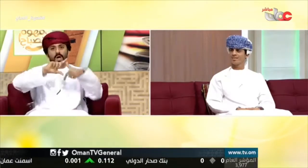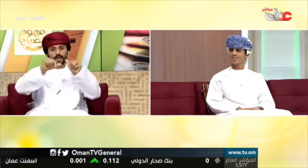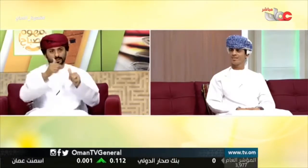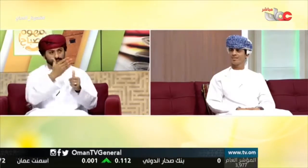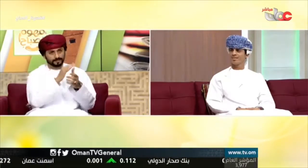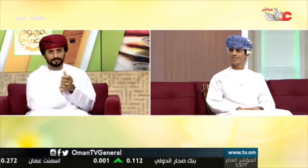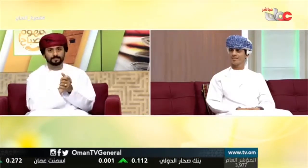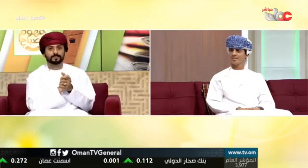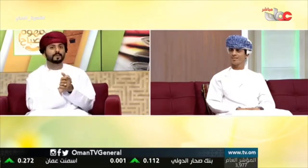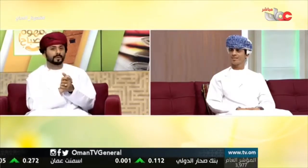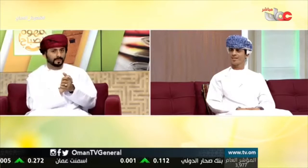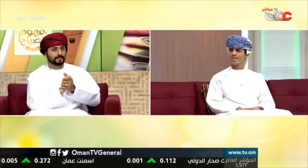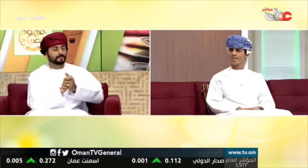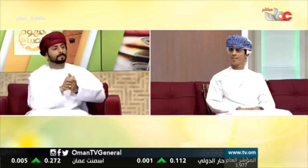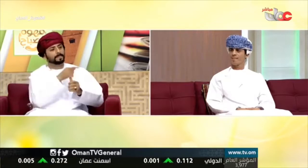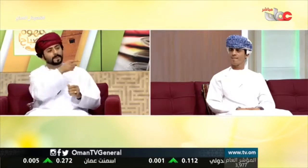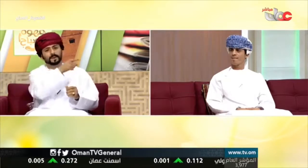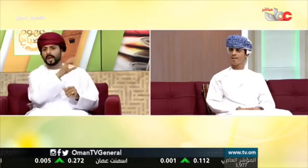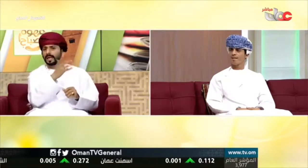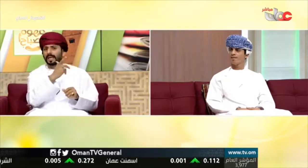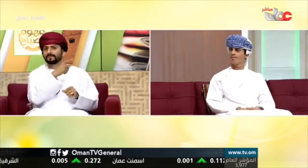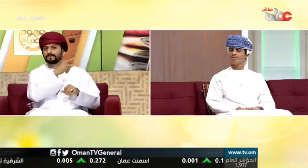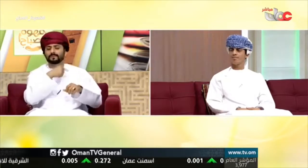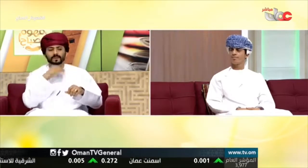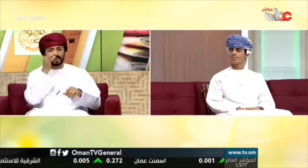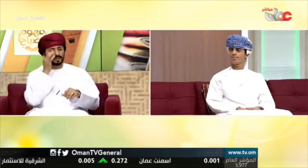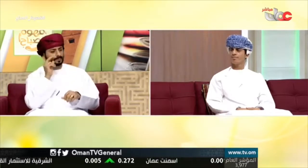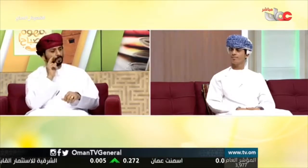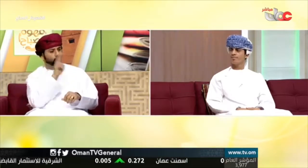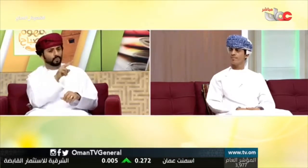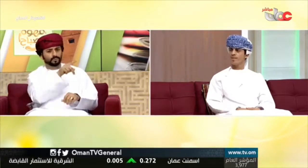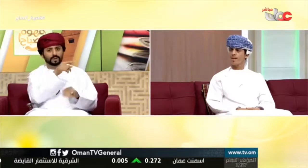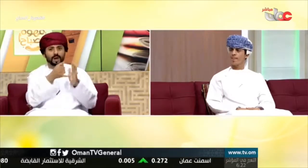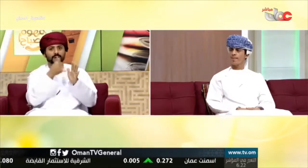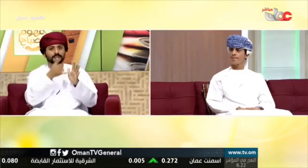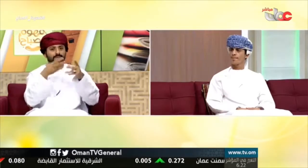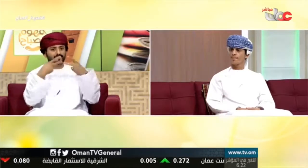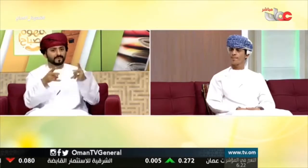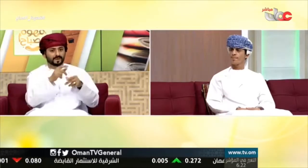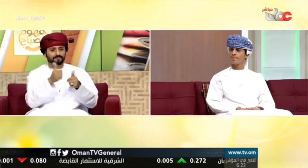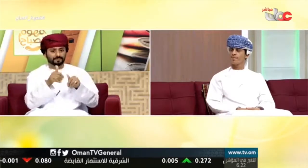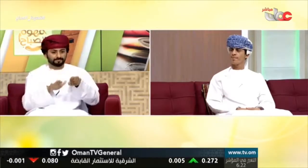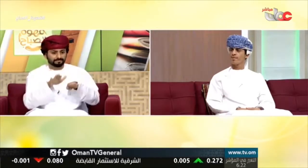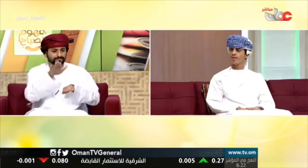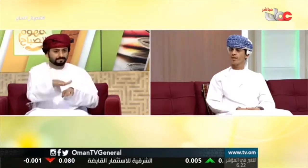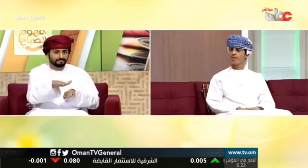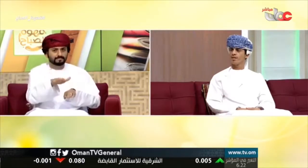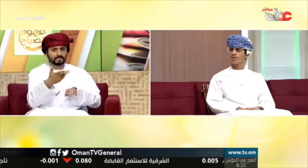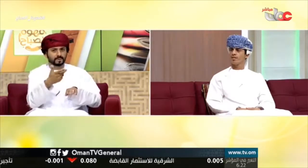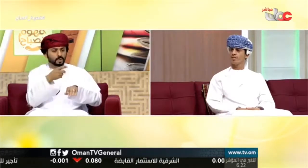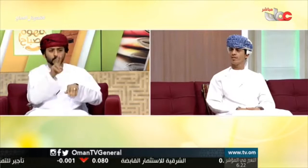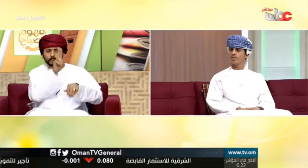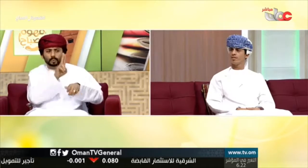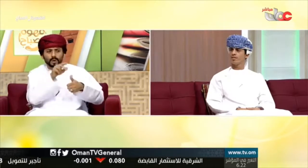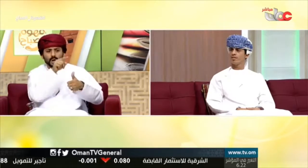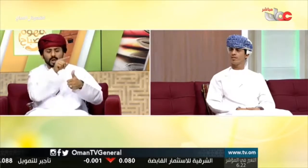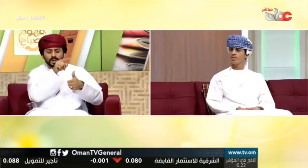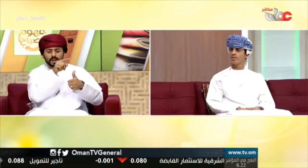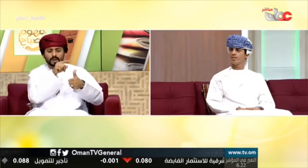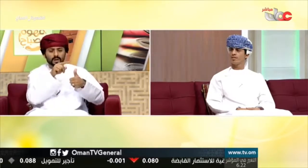كلية الخليج، طالب في كلية الخليج. أنا طبعاً معجب جداً بمهارتك في أن يعني تبحث